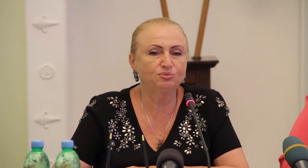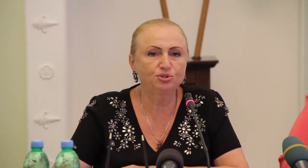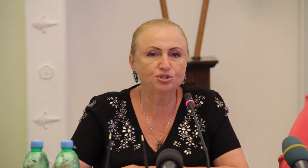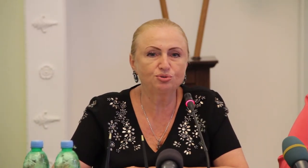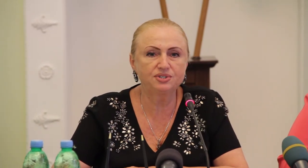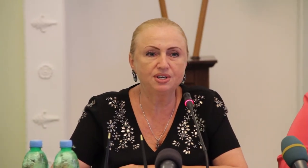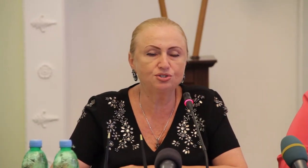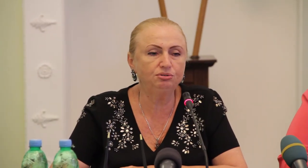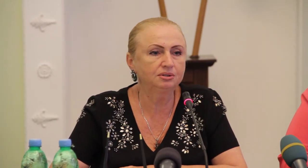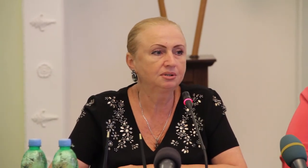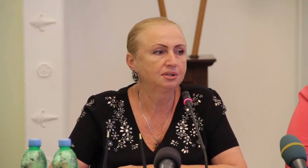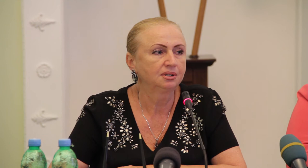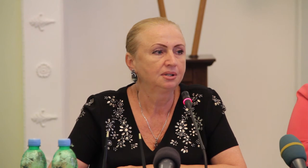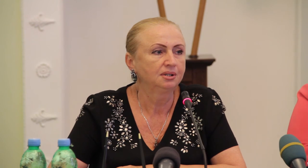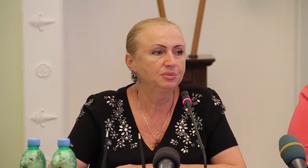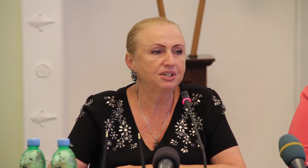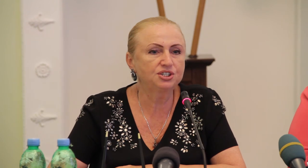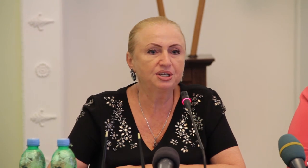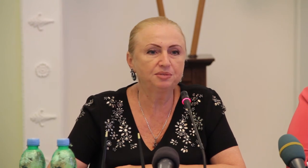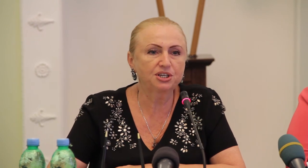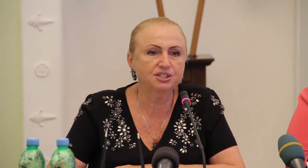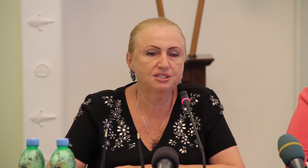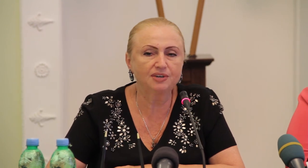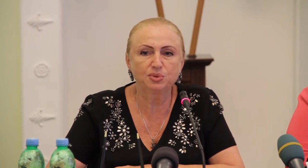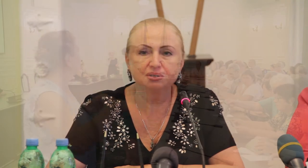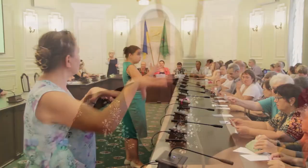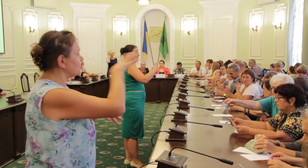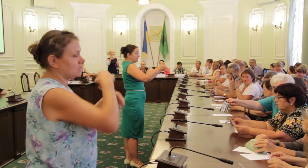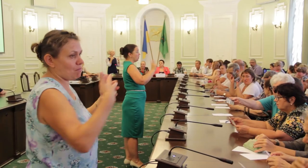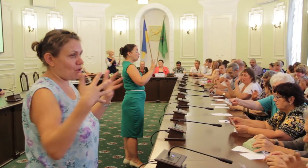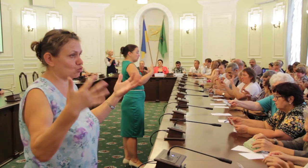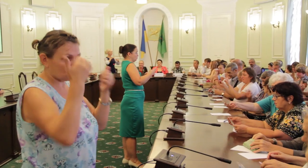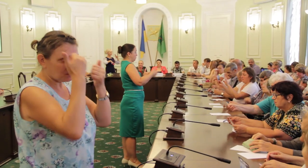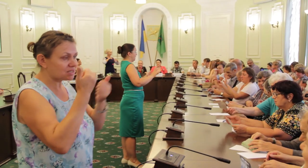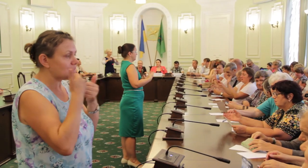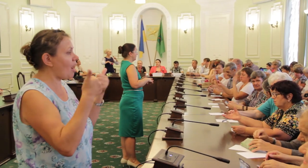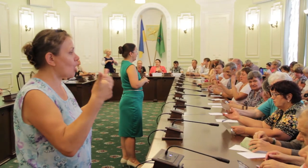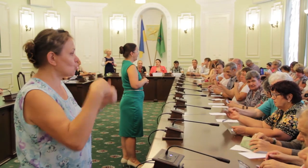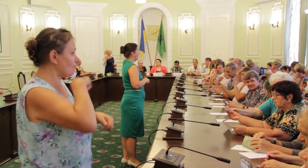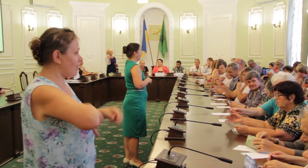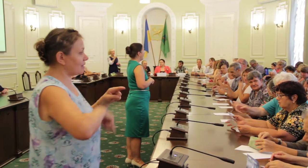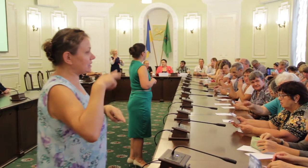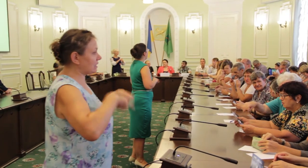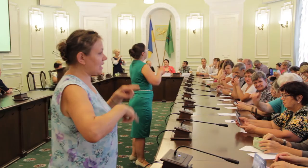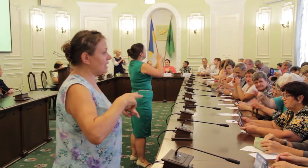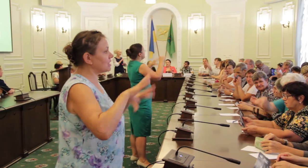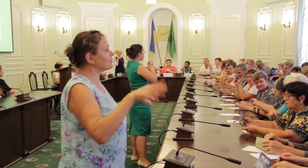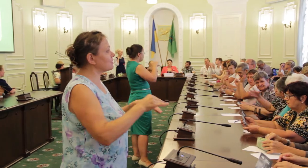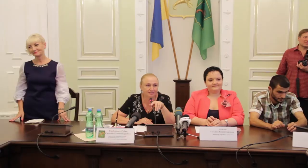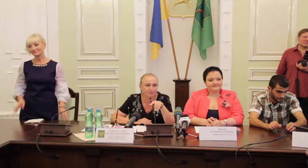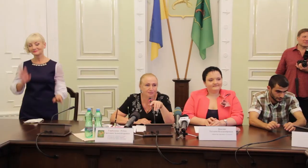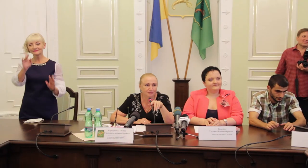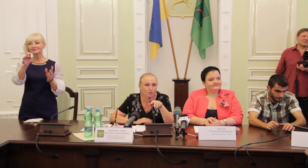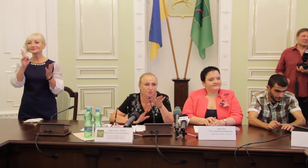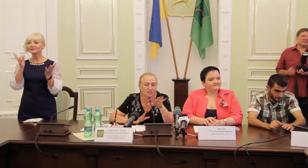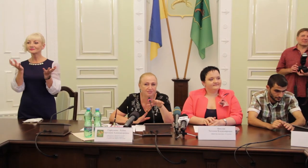голови Світлана Горбунова-Рубан під час презентації картини озвучила приємну новину. Відтепер усі територіальні центри соціальної допомоги у Харкові